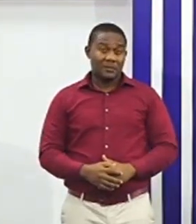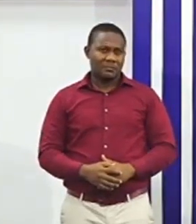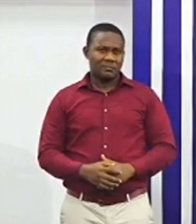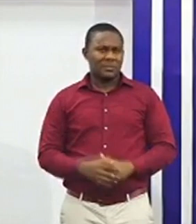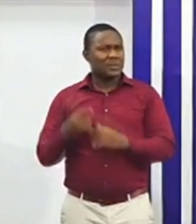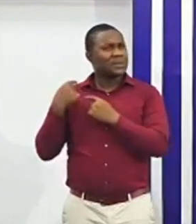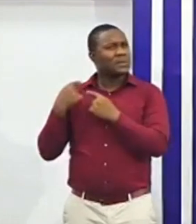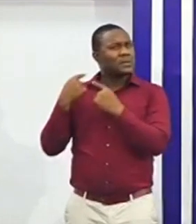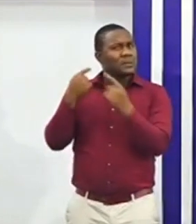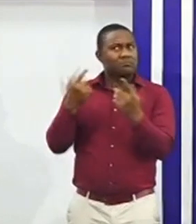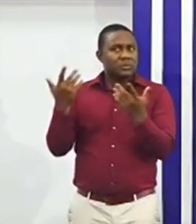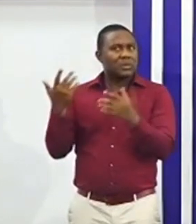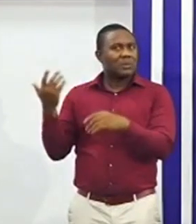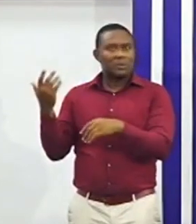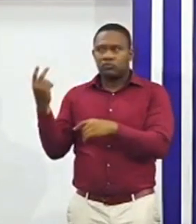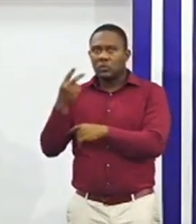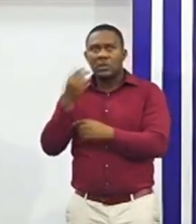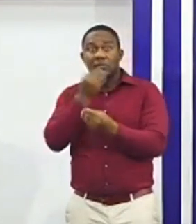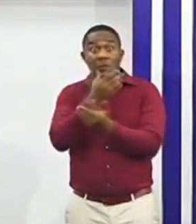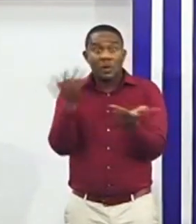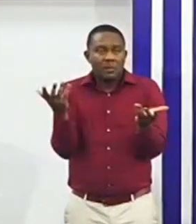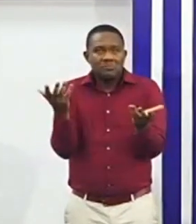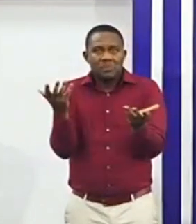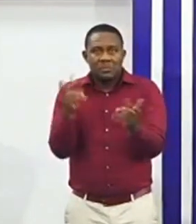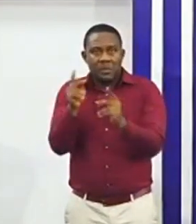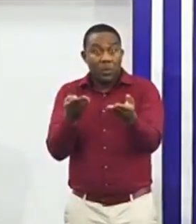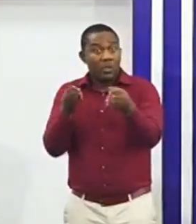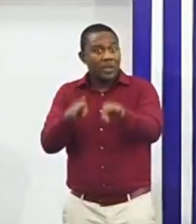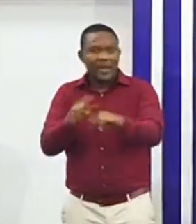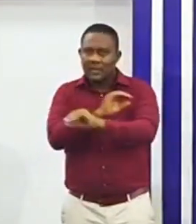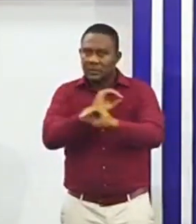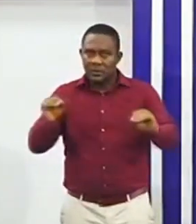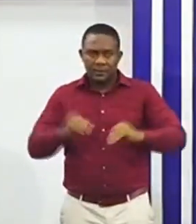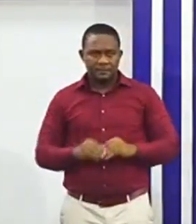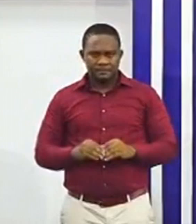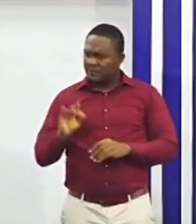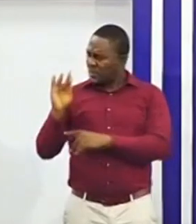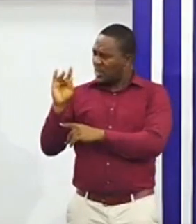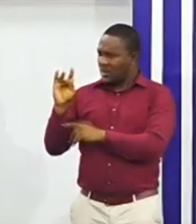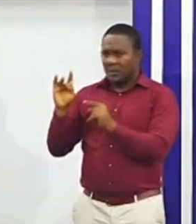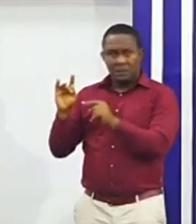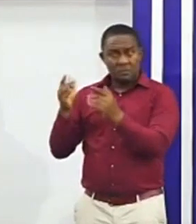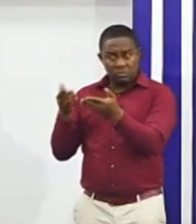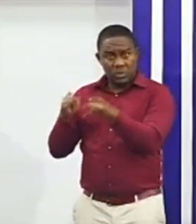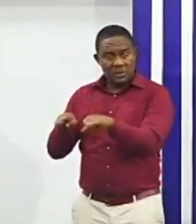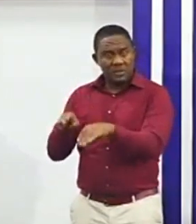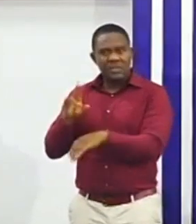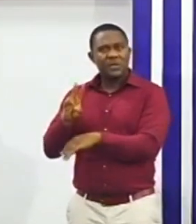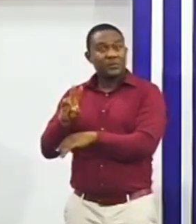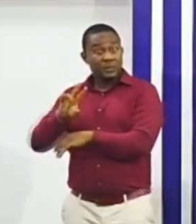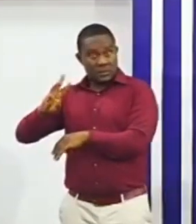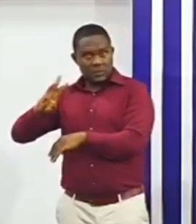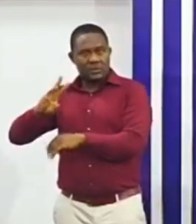1.98%. Ka te leɛ kaa fiiloo ziiri. Greater Accra deme doe la. Te taa kɔrɔ ayi ne leza ayi ne a